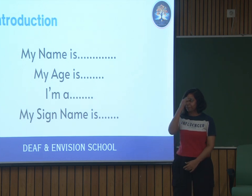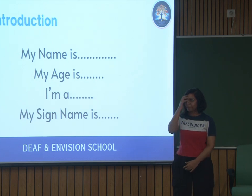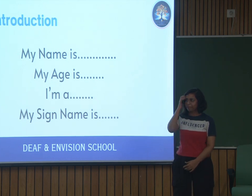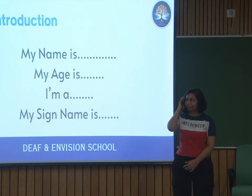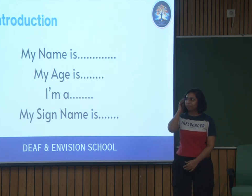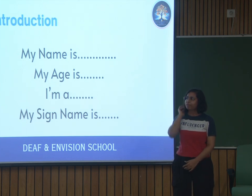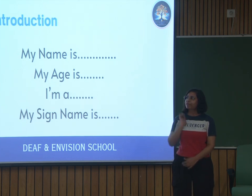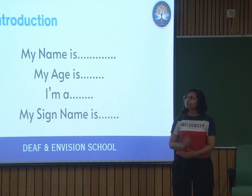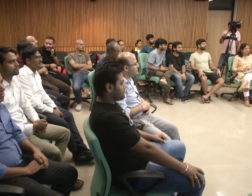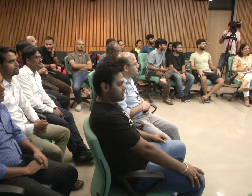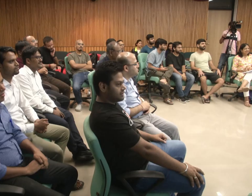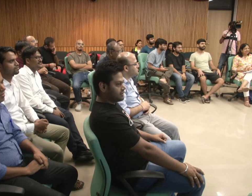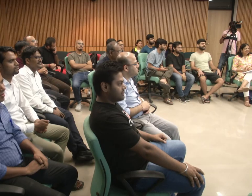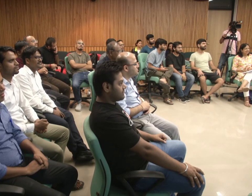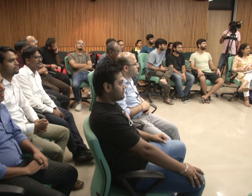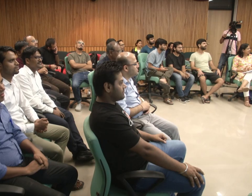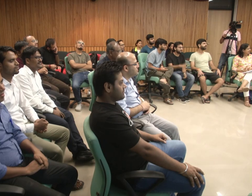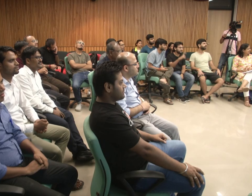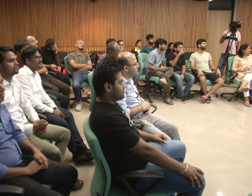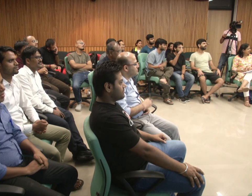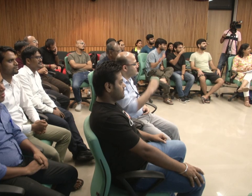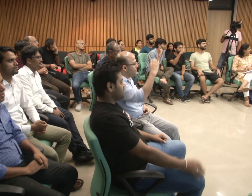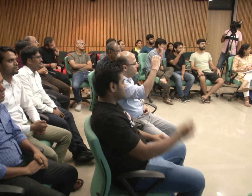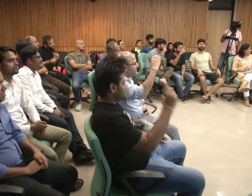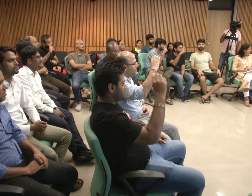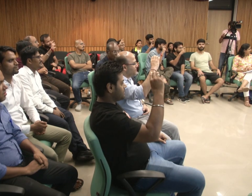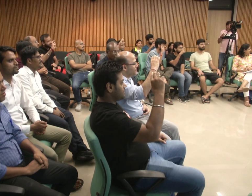कंपनी सेक्रेटरी साइन फॉर कंपनी नो